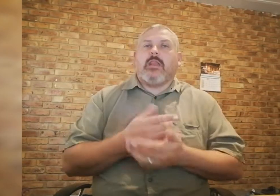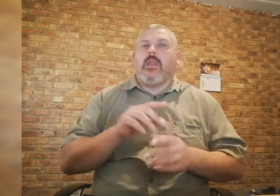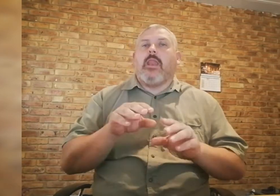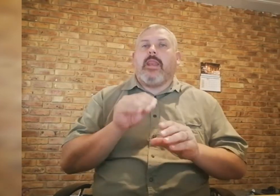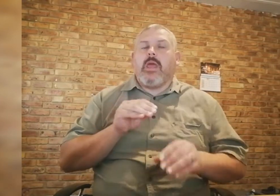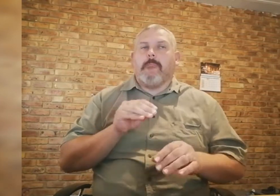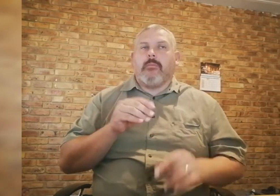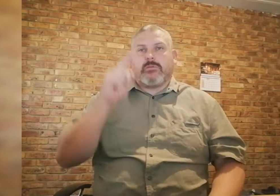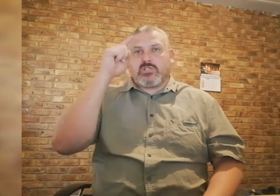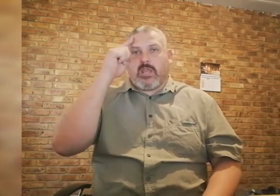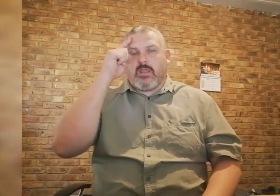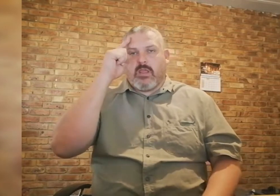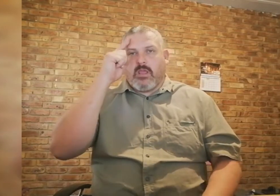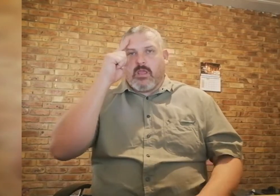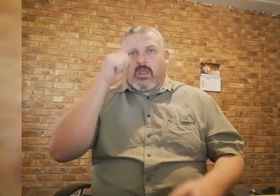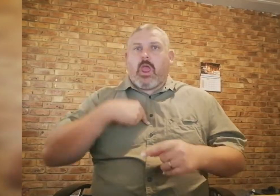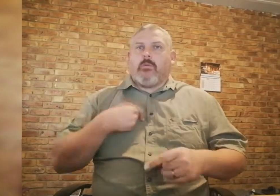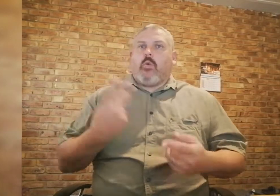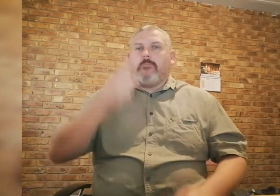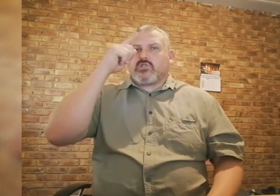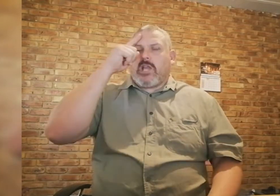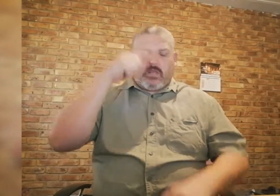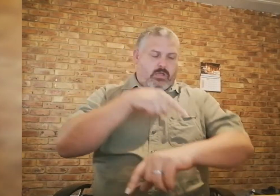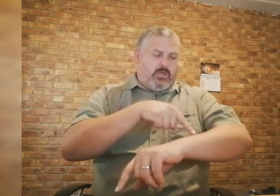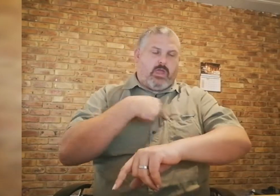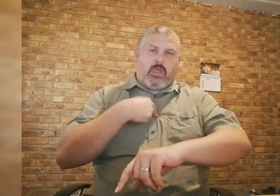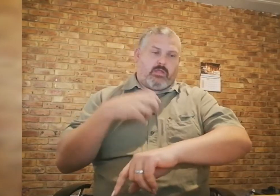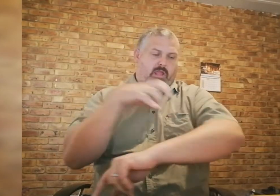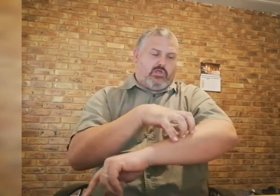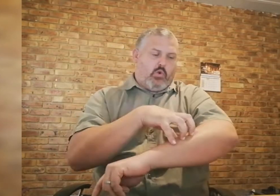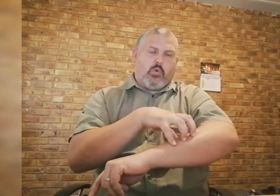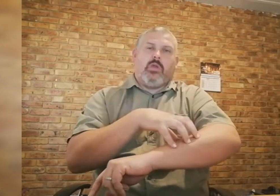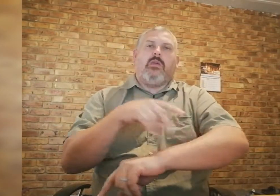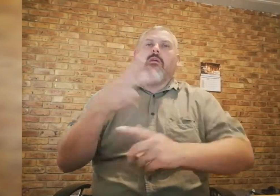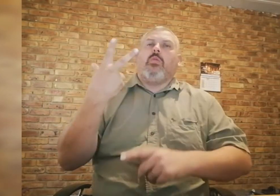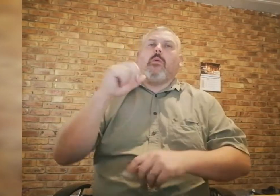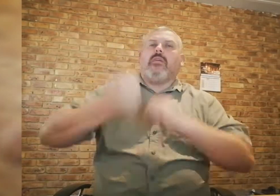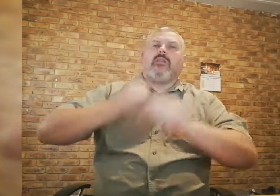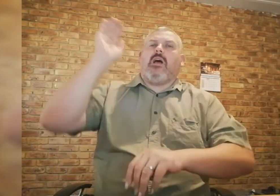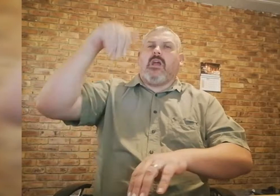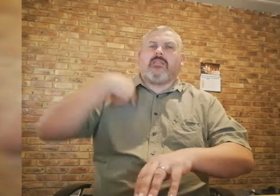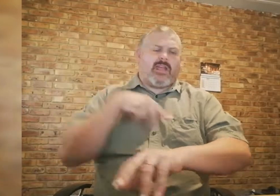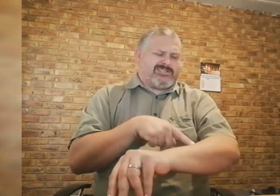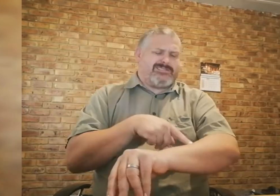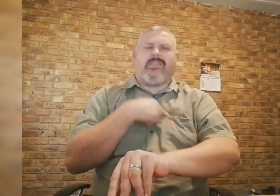kan neem besluit. Ek moet ook besluit dat toe 20 jaar later echt